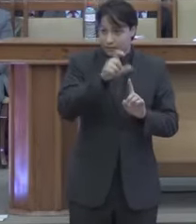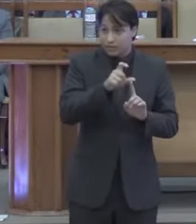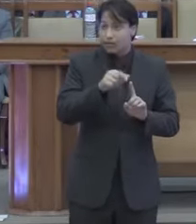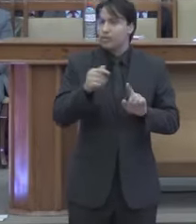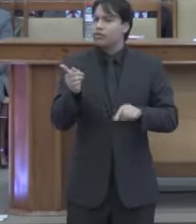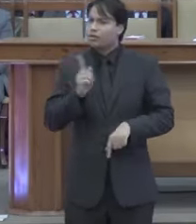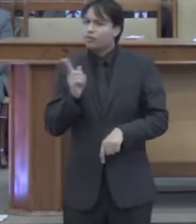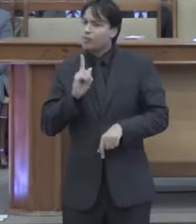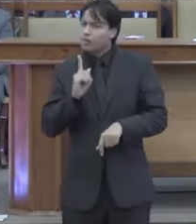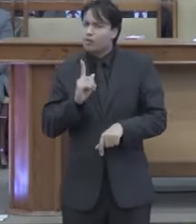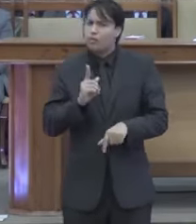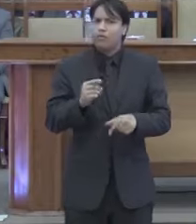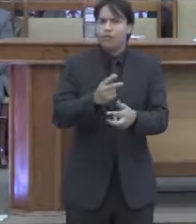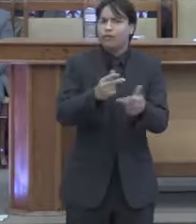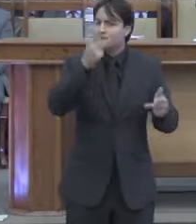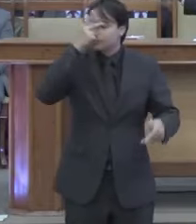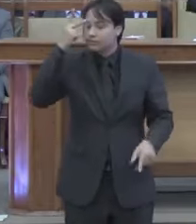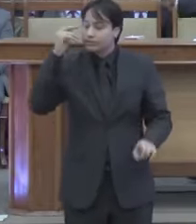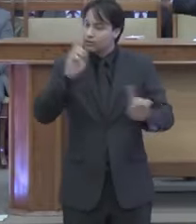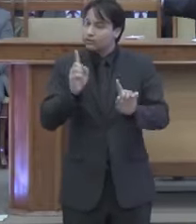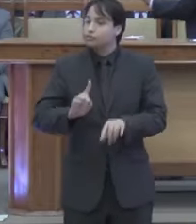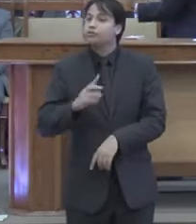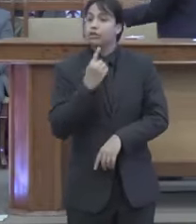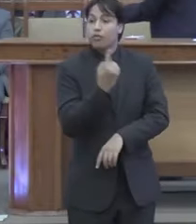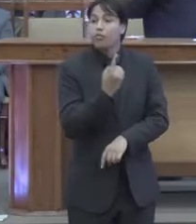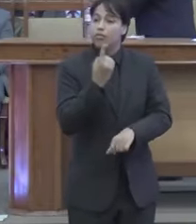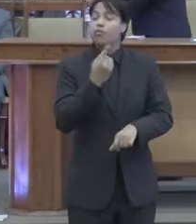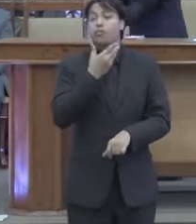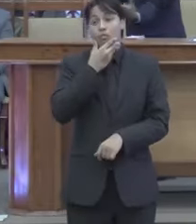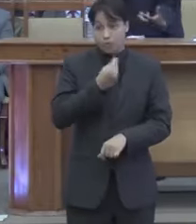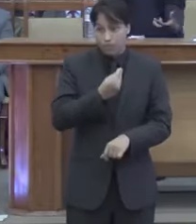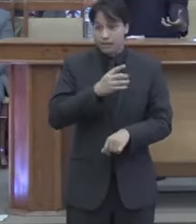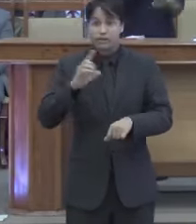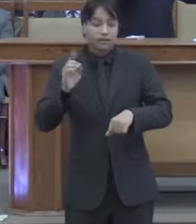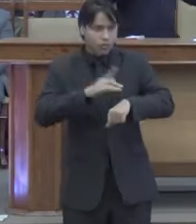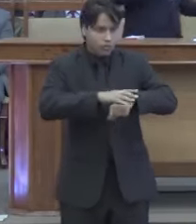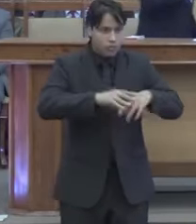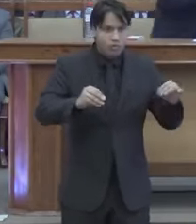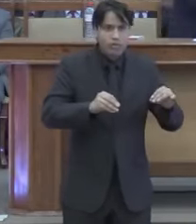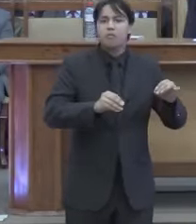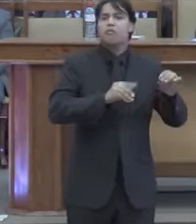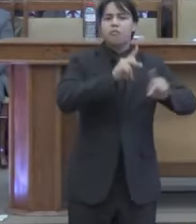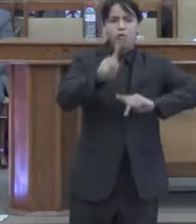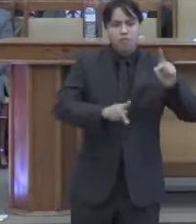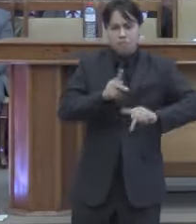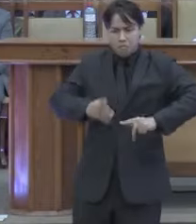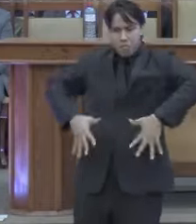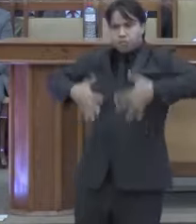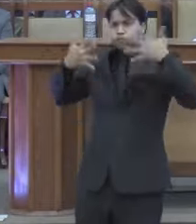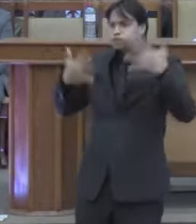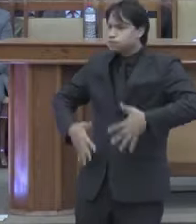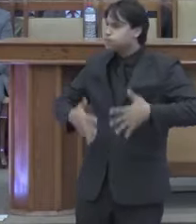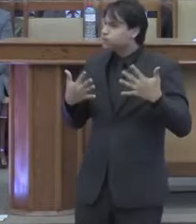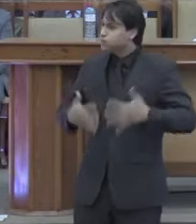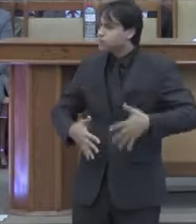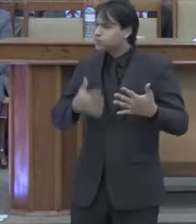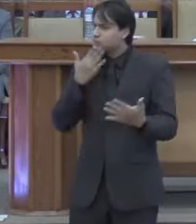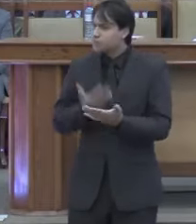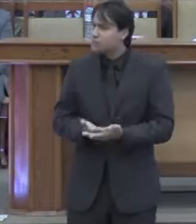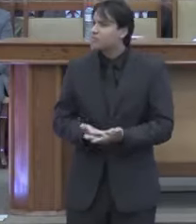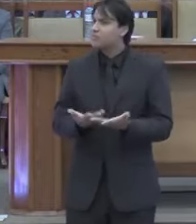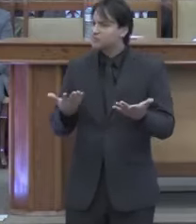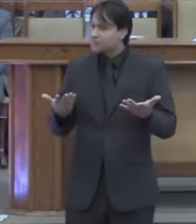ele só curou um homem. Mas o impacto foi tão grande que a multidão ficou louca. Essa é a expressão no original. Ficou